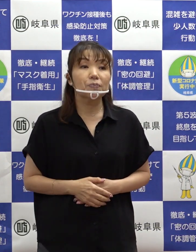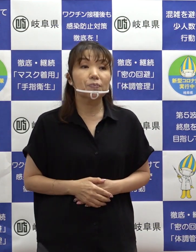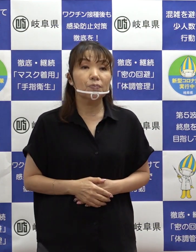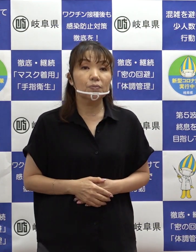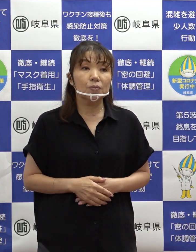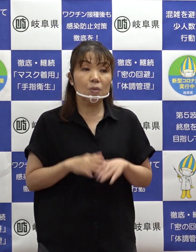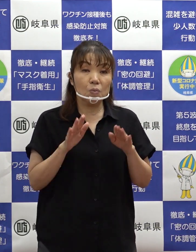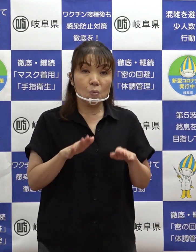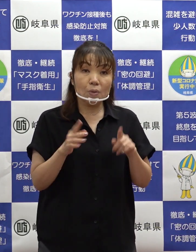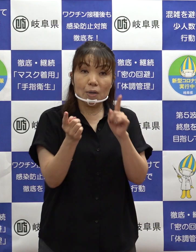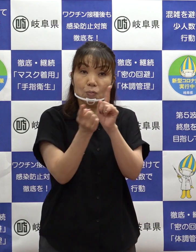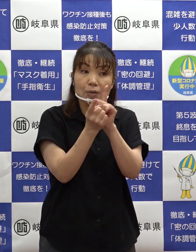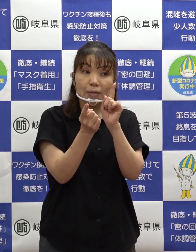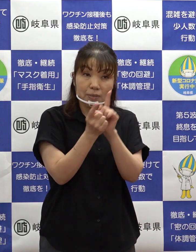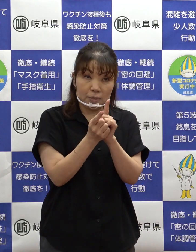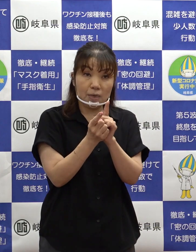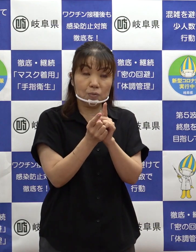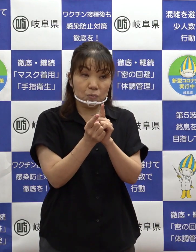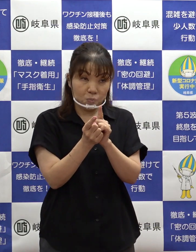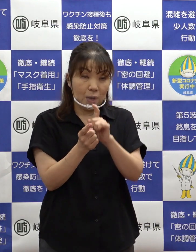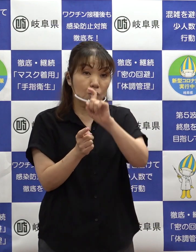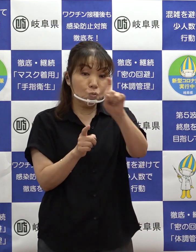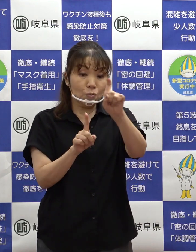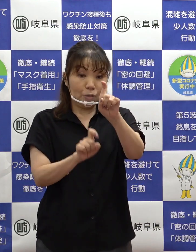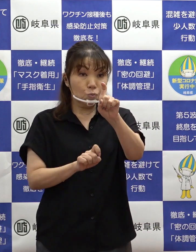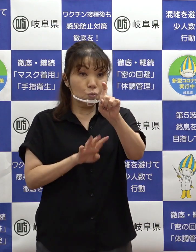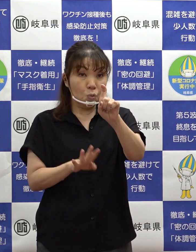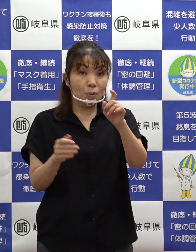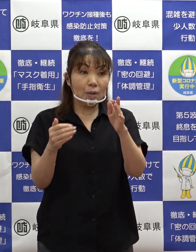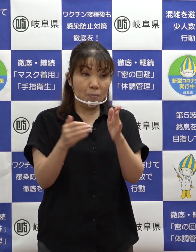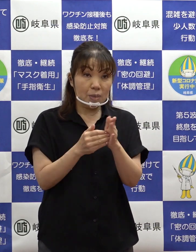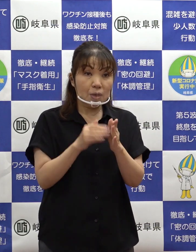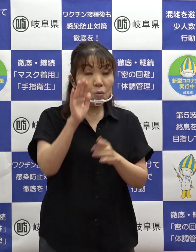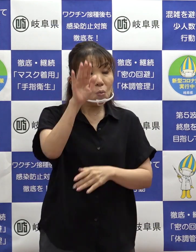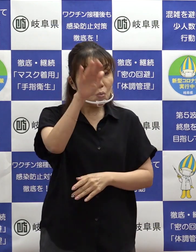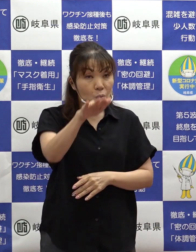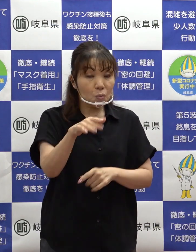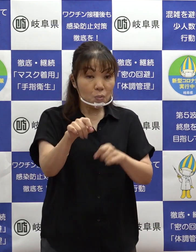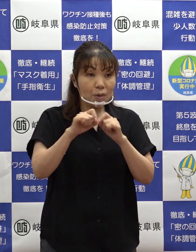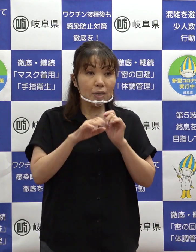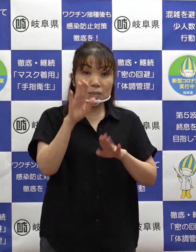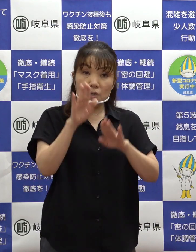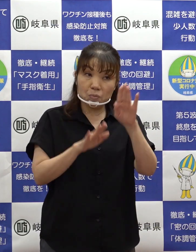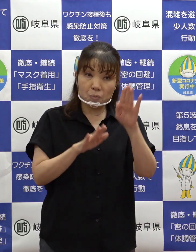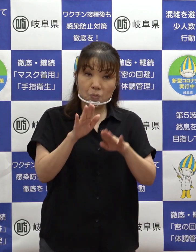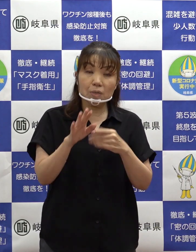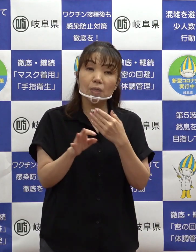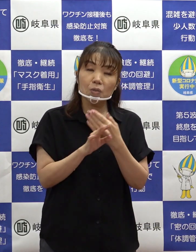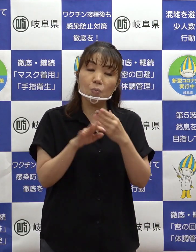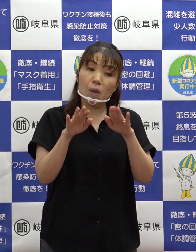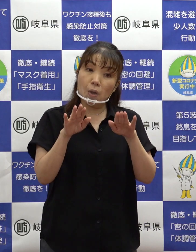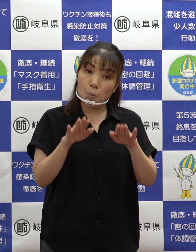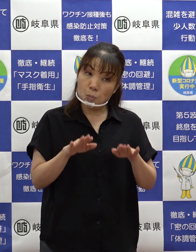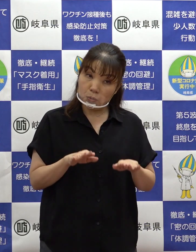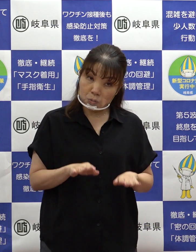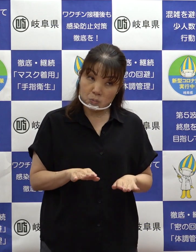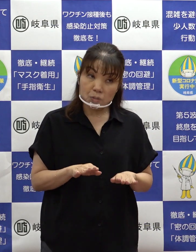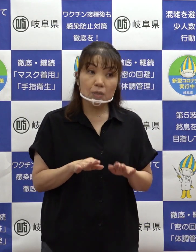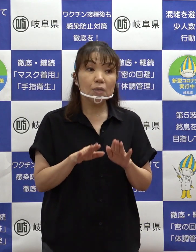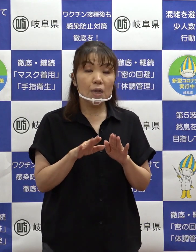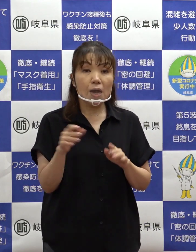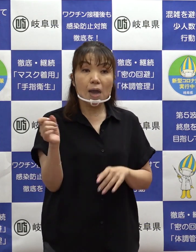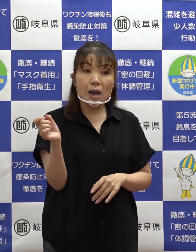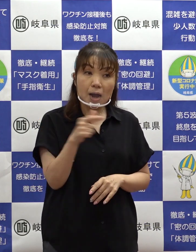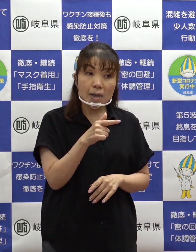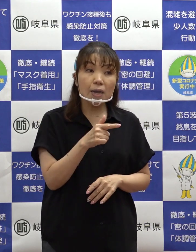今回の対策は14日までということなんですけれども、はいはい、まあ、今後の感染状況を見て、はい、例えばこう落ち着いてきたりしたらこう早